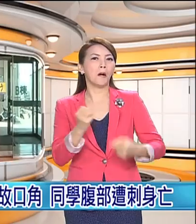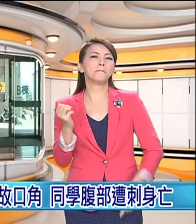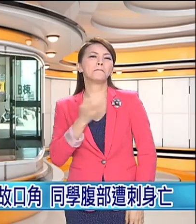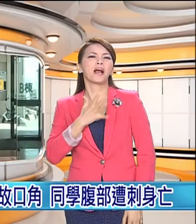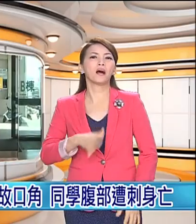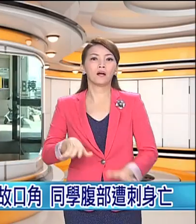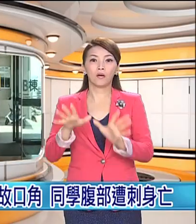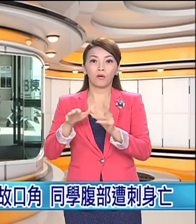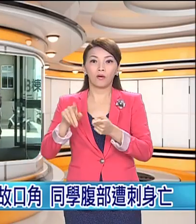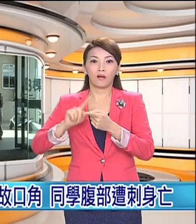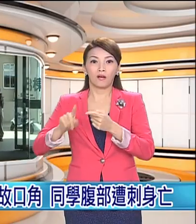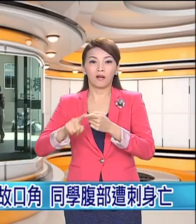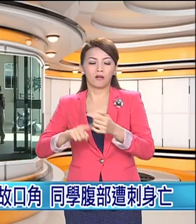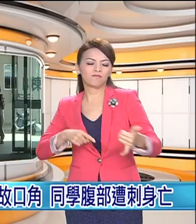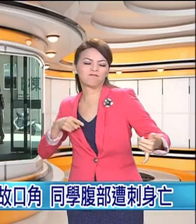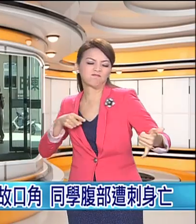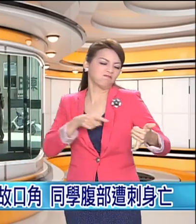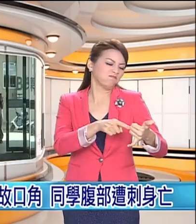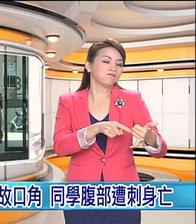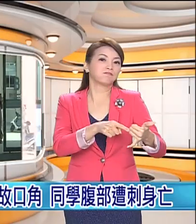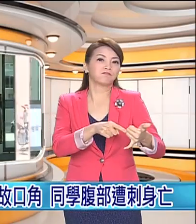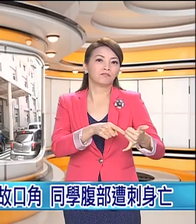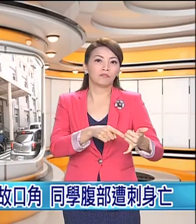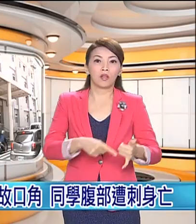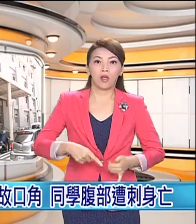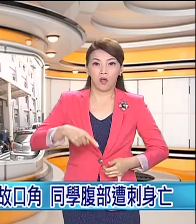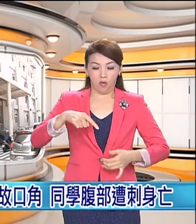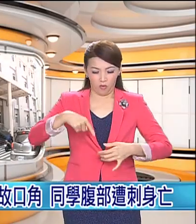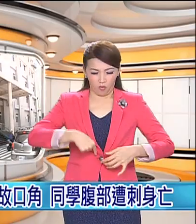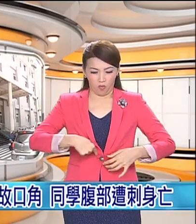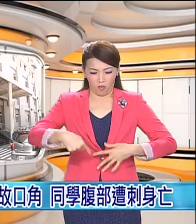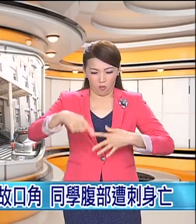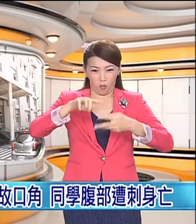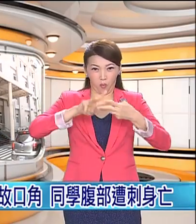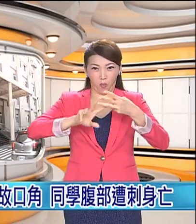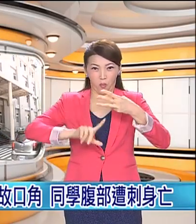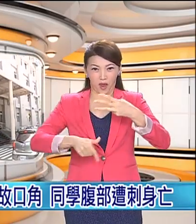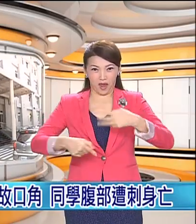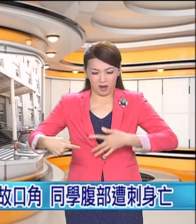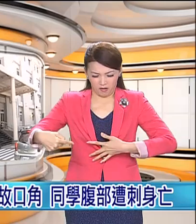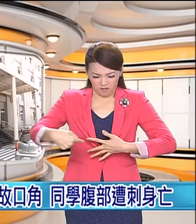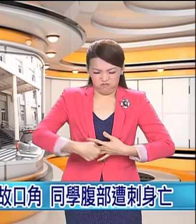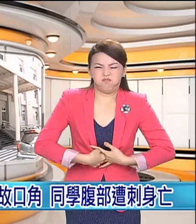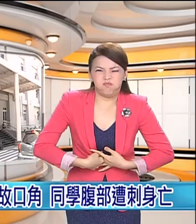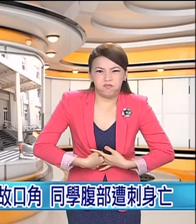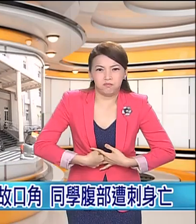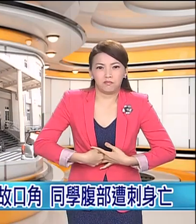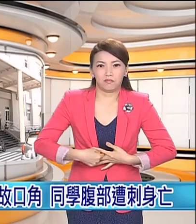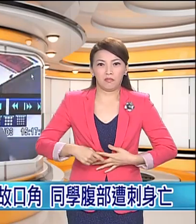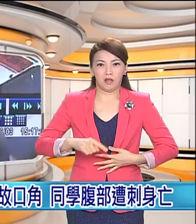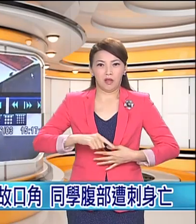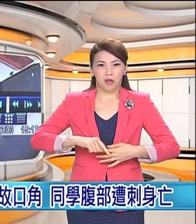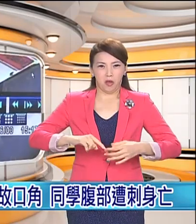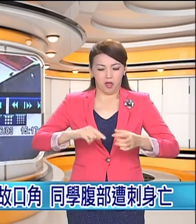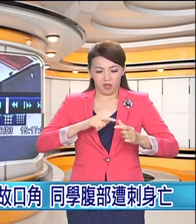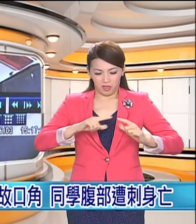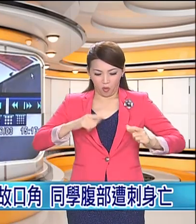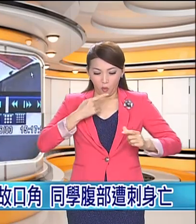班男同学发生口角，竟然拿出蝴蝶刀刺入对方的腹部，被刺学生的胃部贯